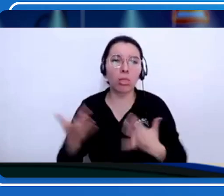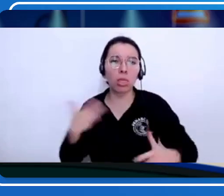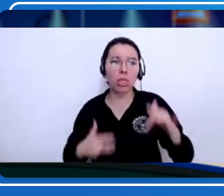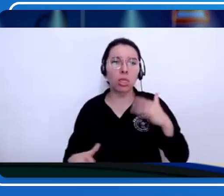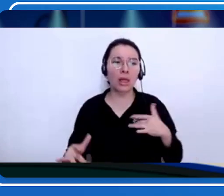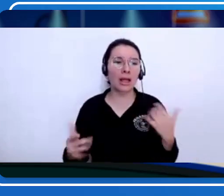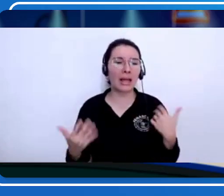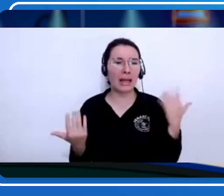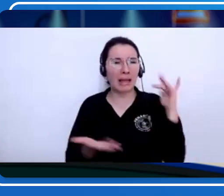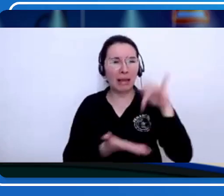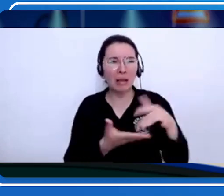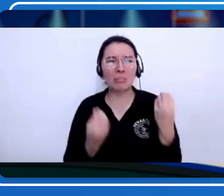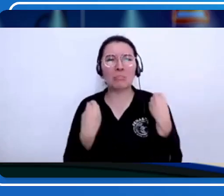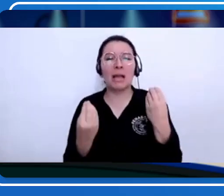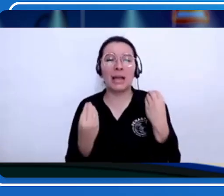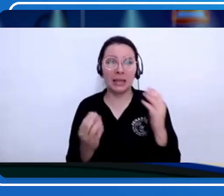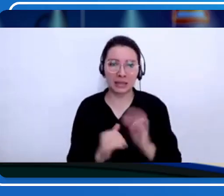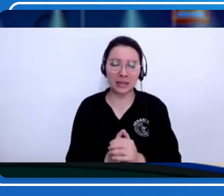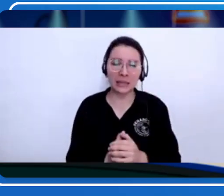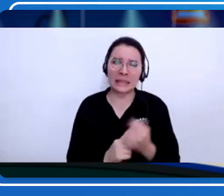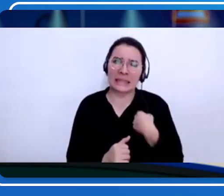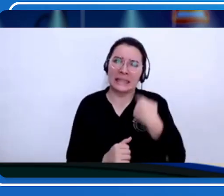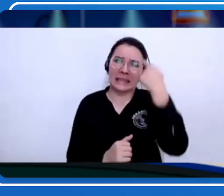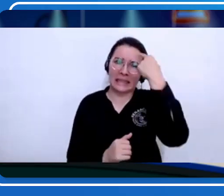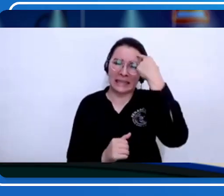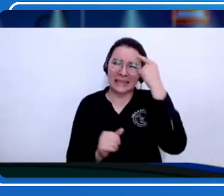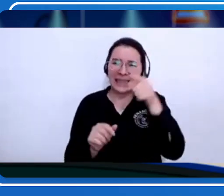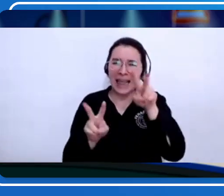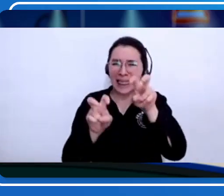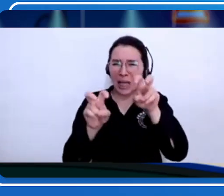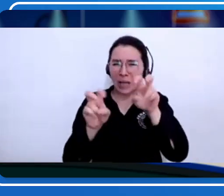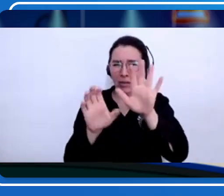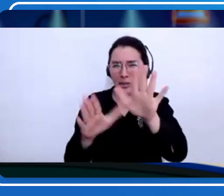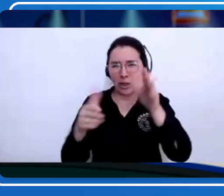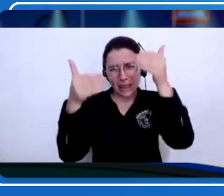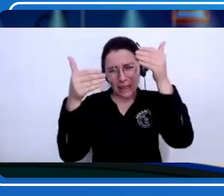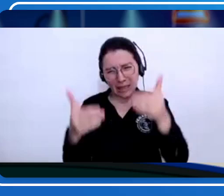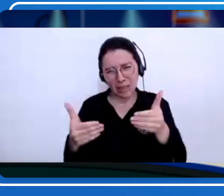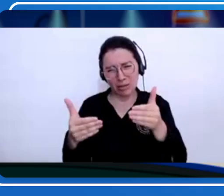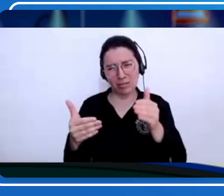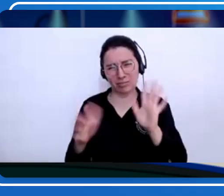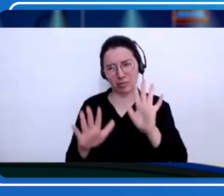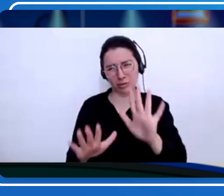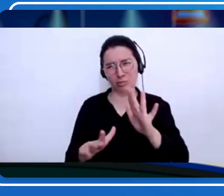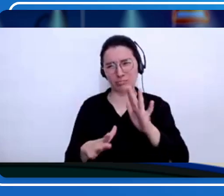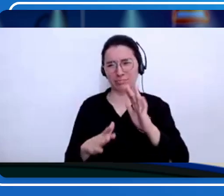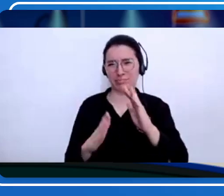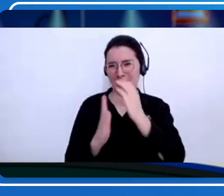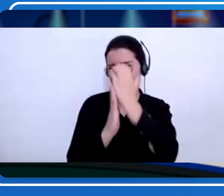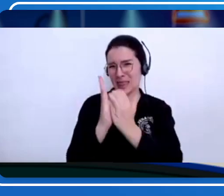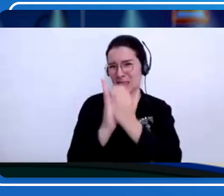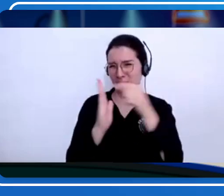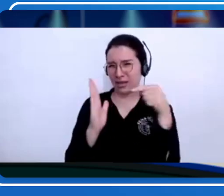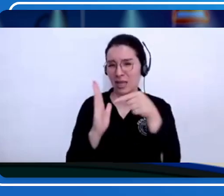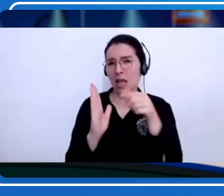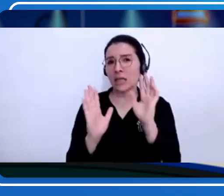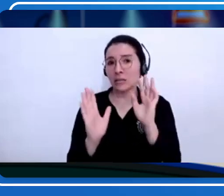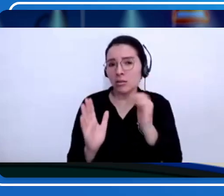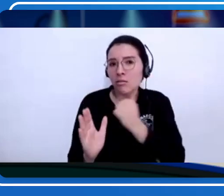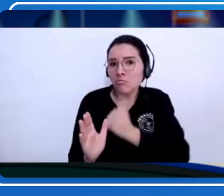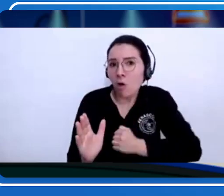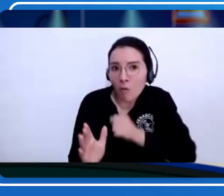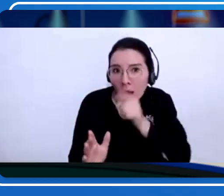tema de salud, pues yo quisiera invitar a la persona que nos hace la pregunta que nos pueda